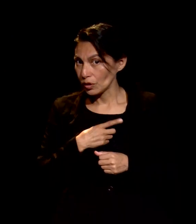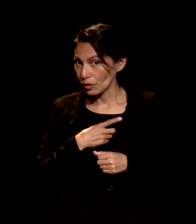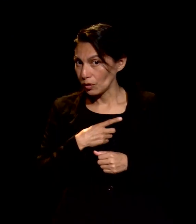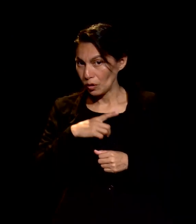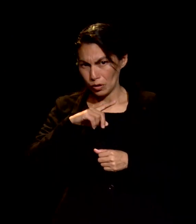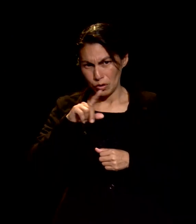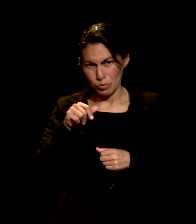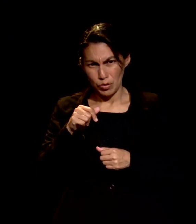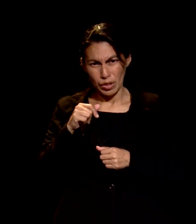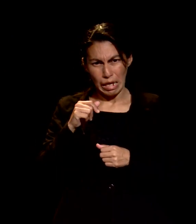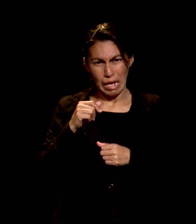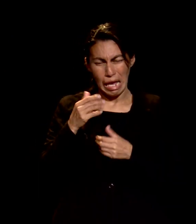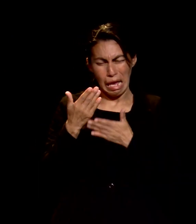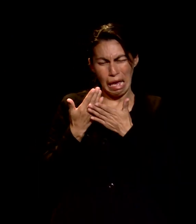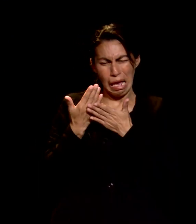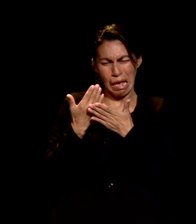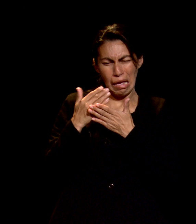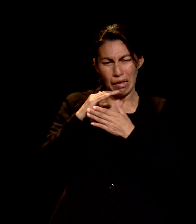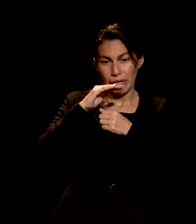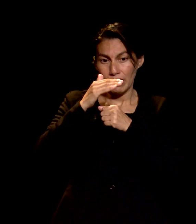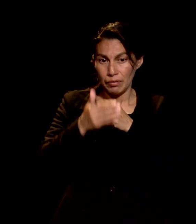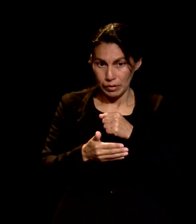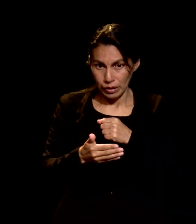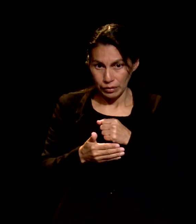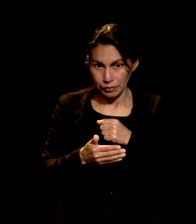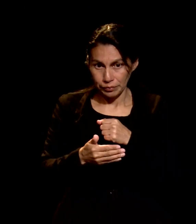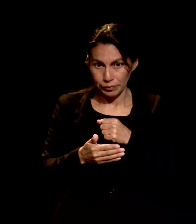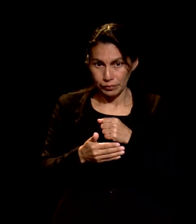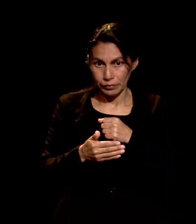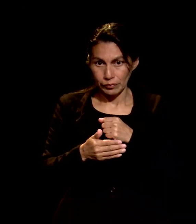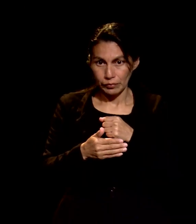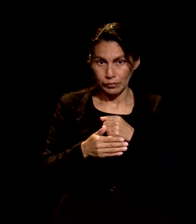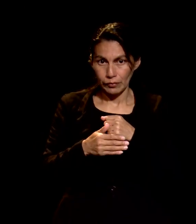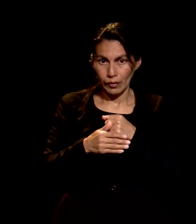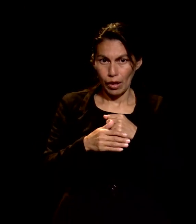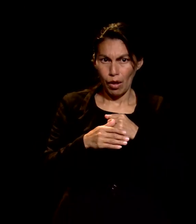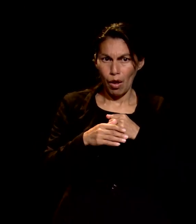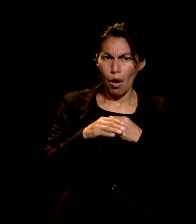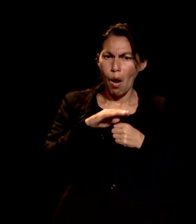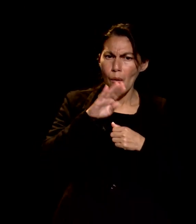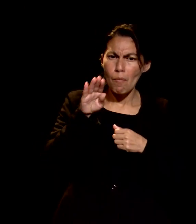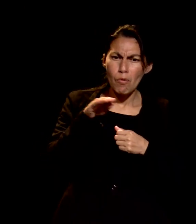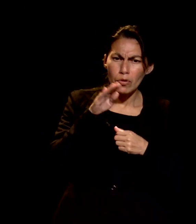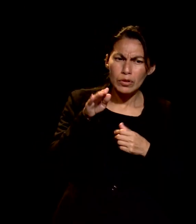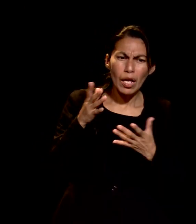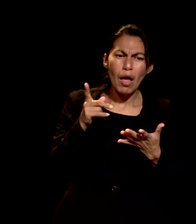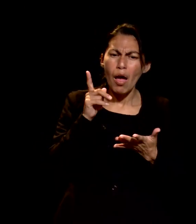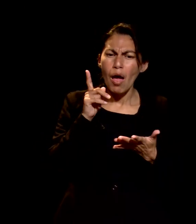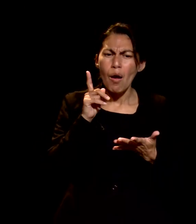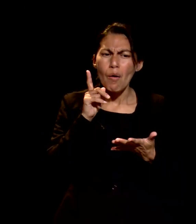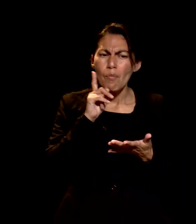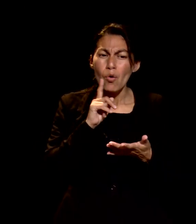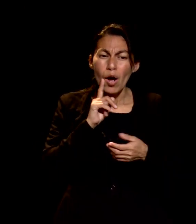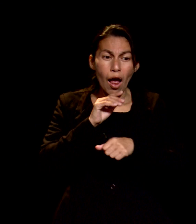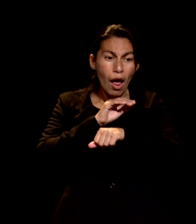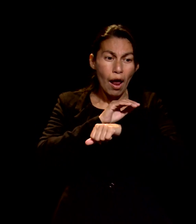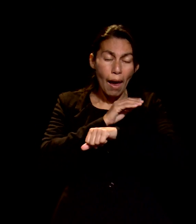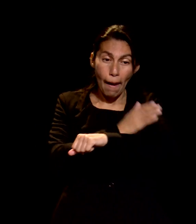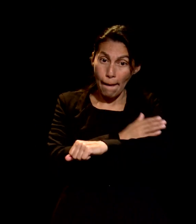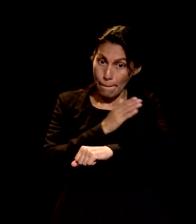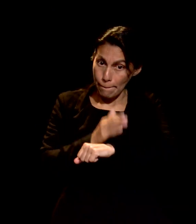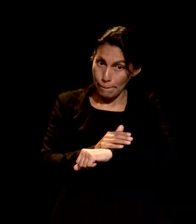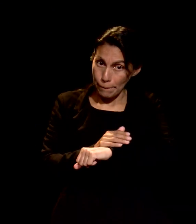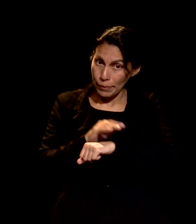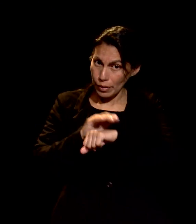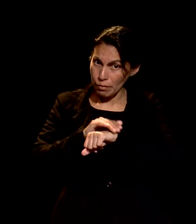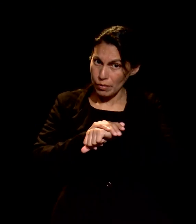a punto de terminar o al terminar podríamos buscar una compañera para la vida sin